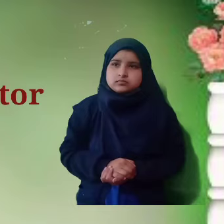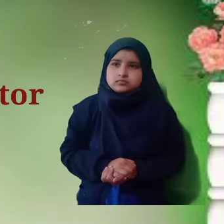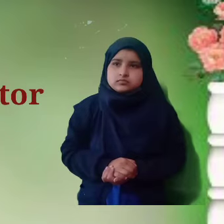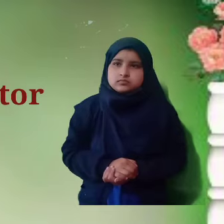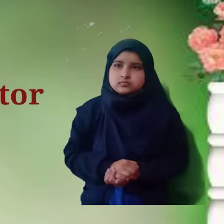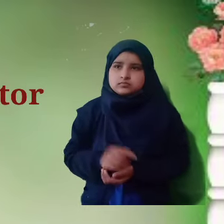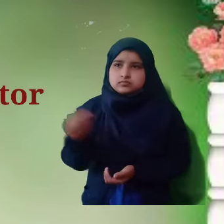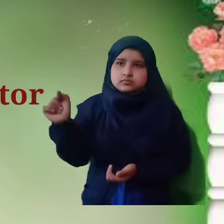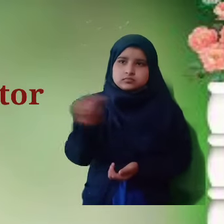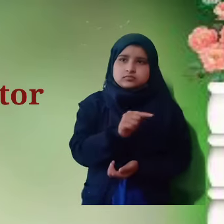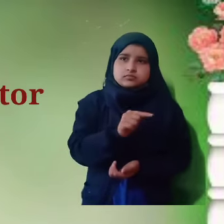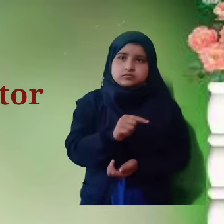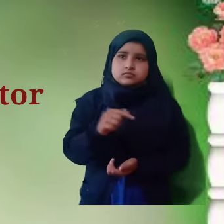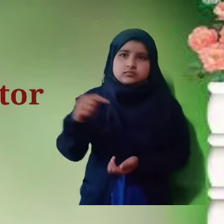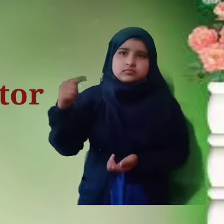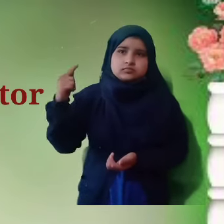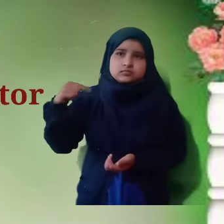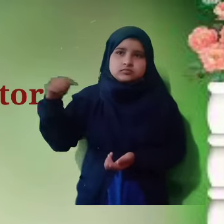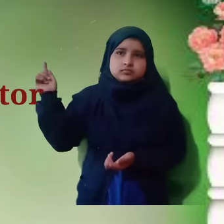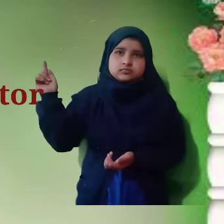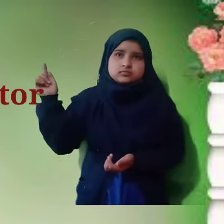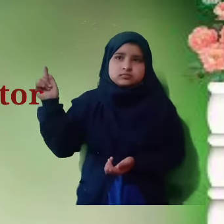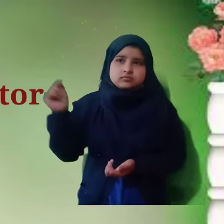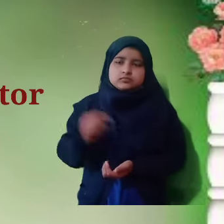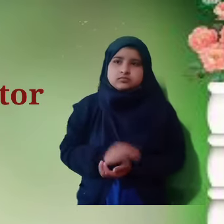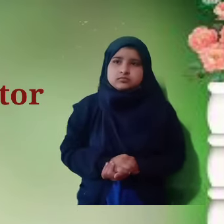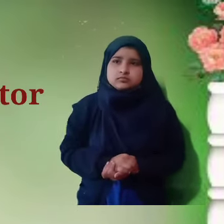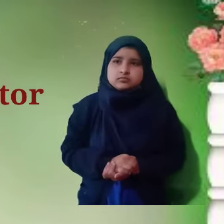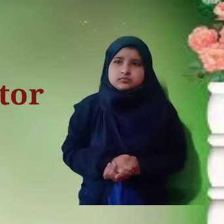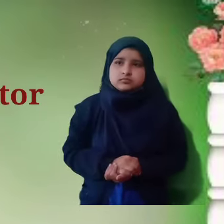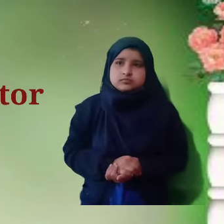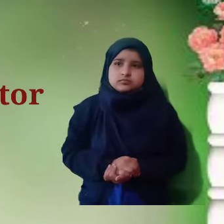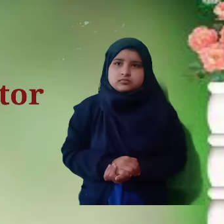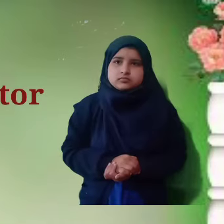डिनोमिनेटर, लाइन लगा के इसको ऊपर को कर देना,